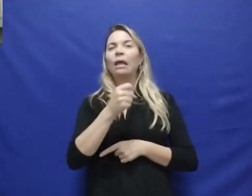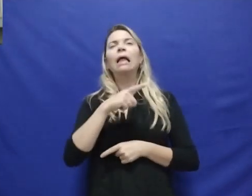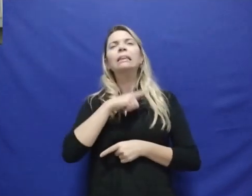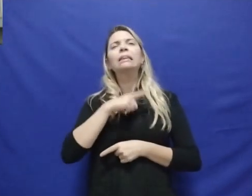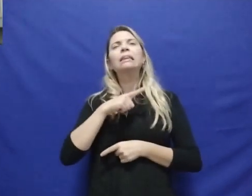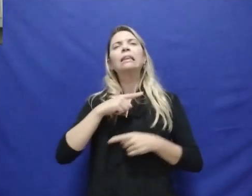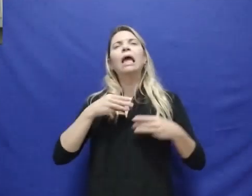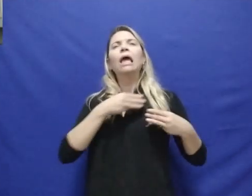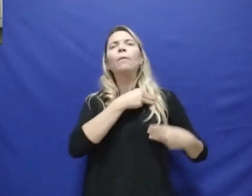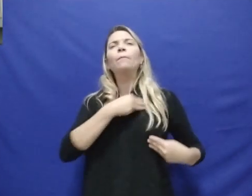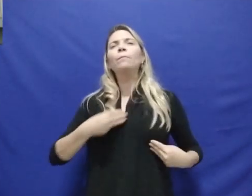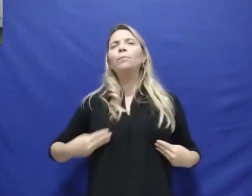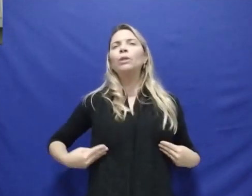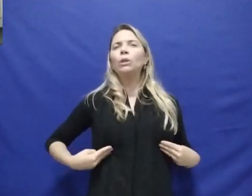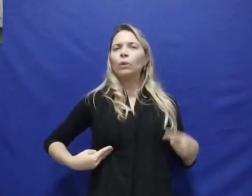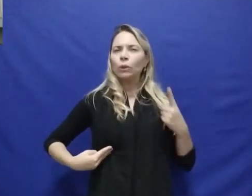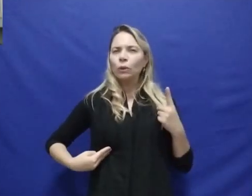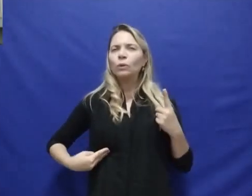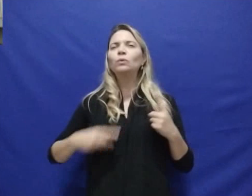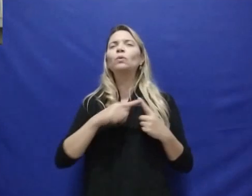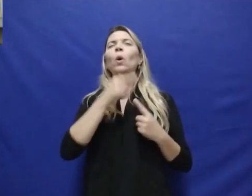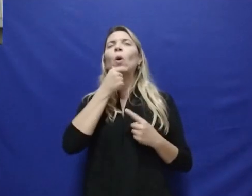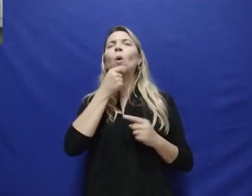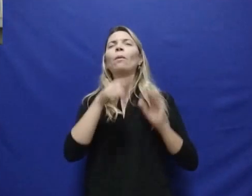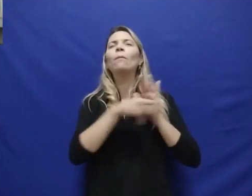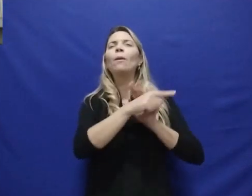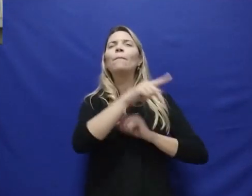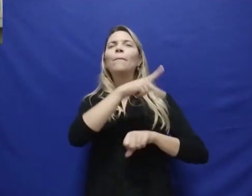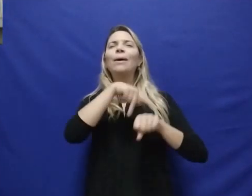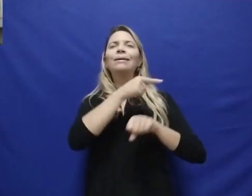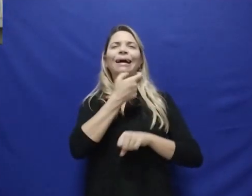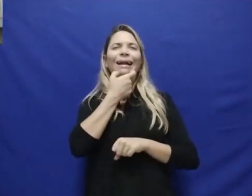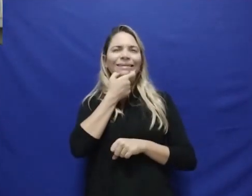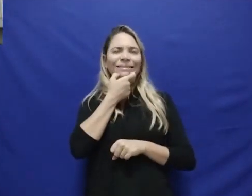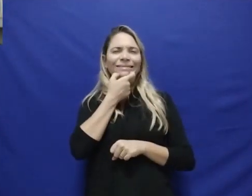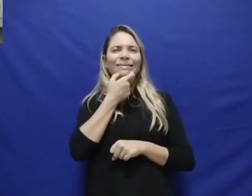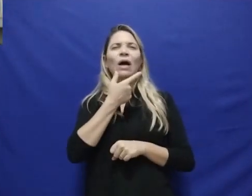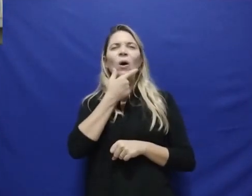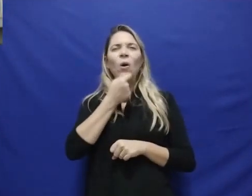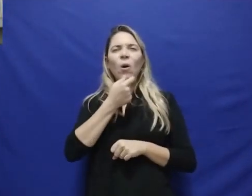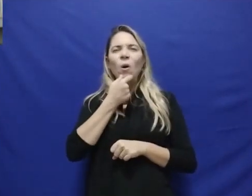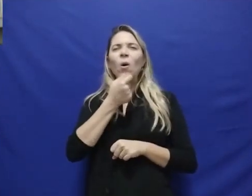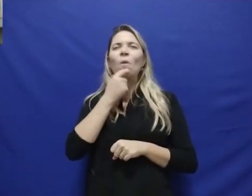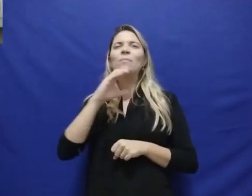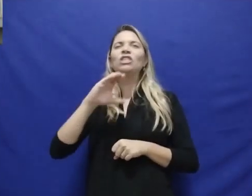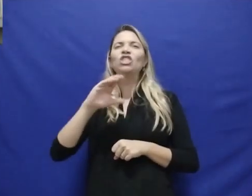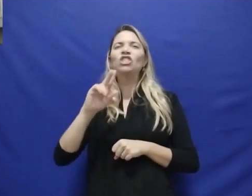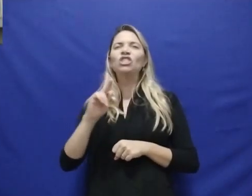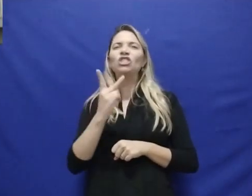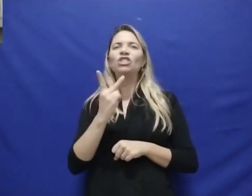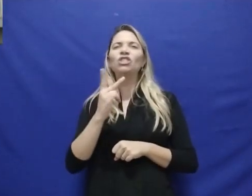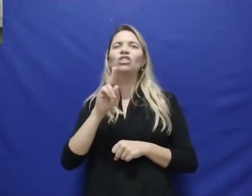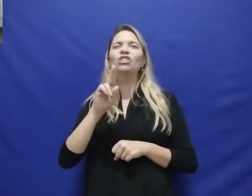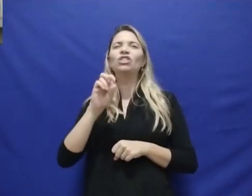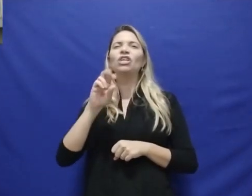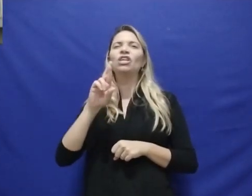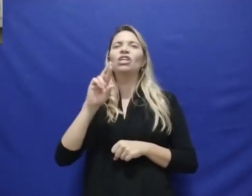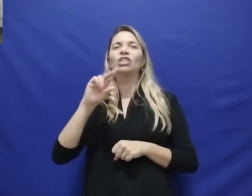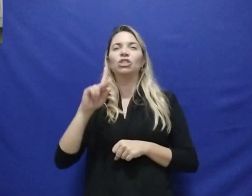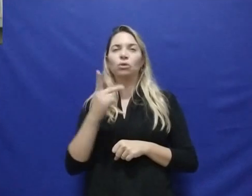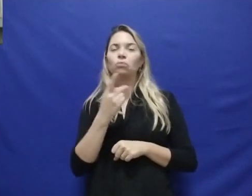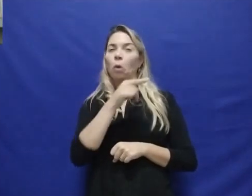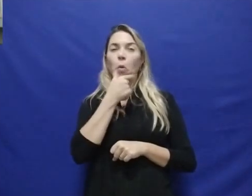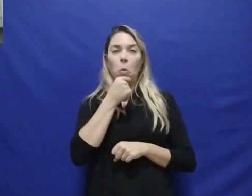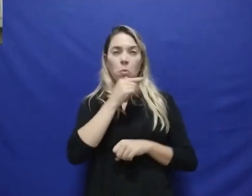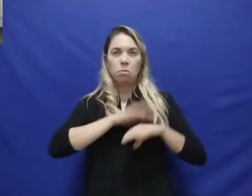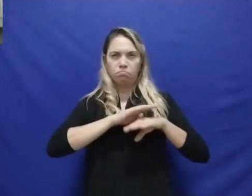da Inglaterra tenha sido Winston Churchill. Ele disse certa vez que um